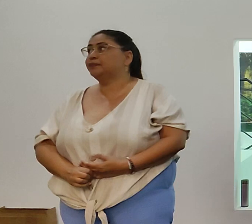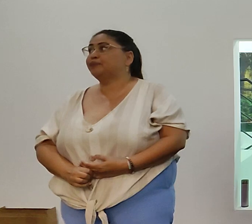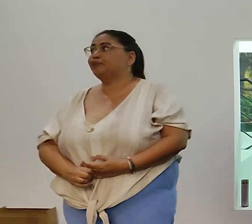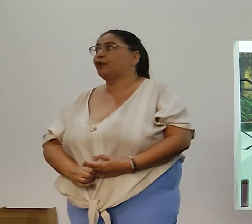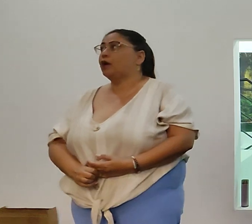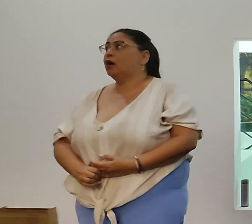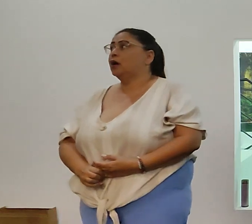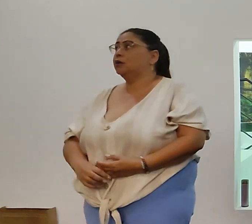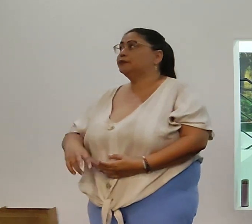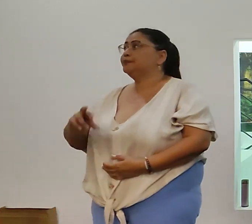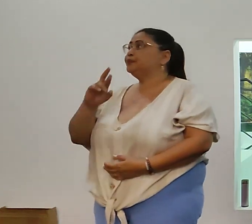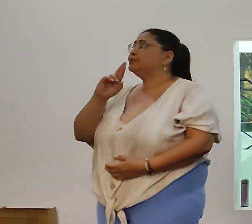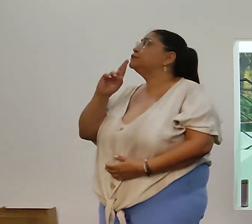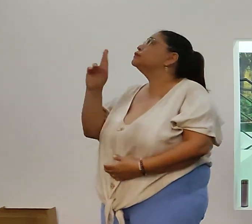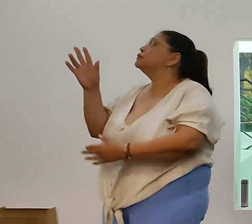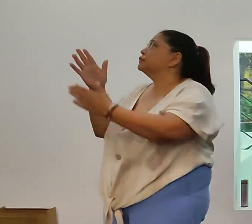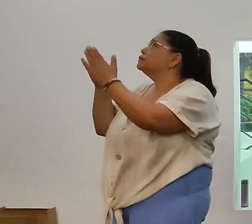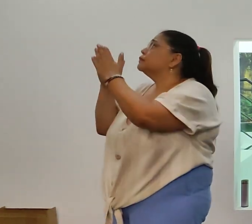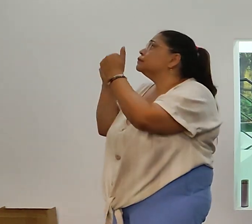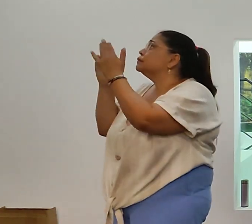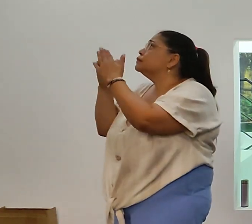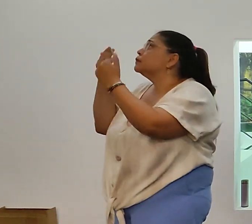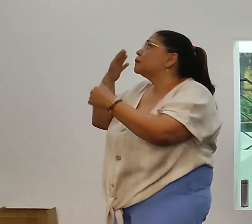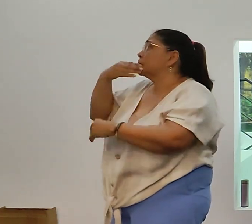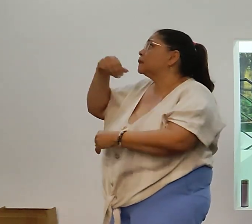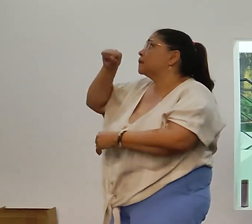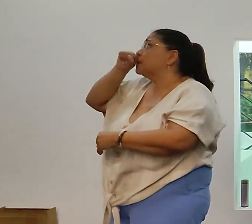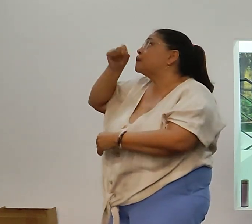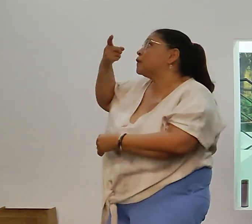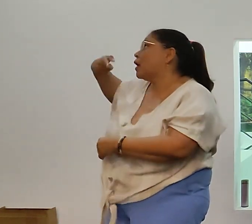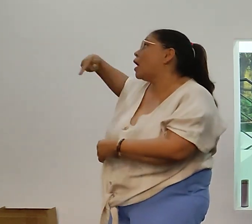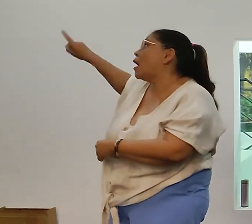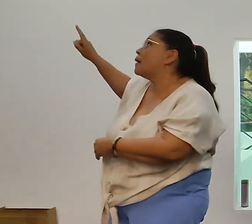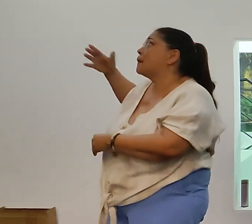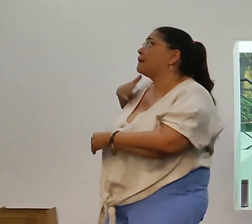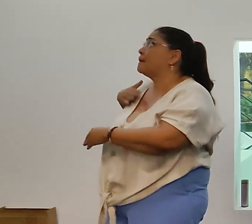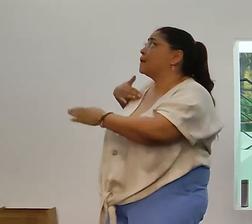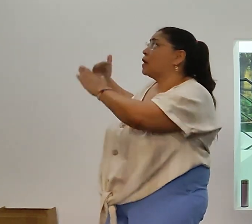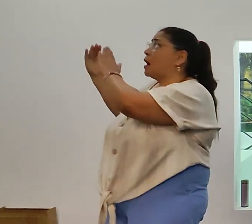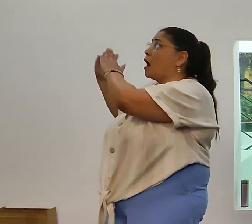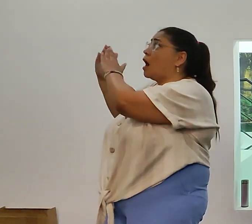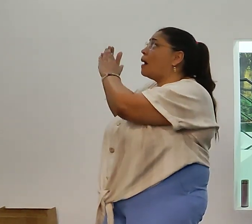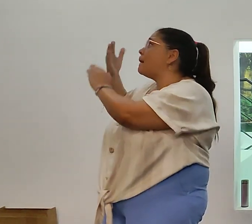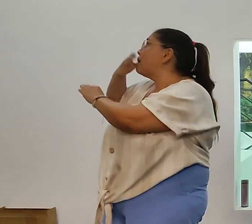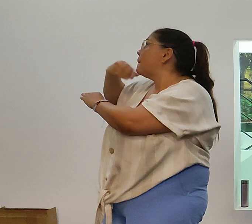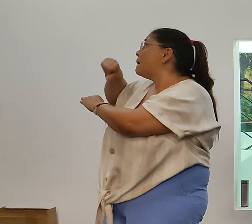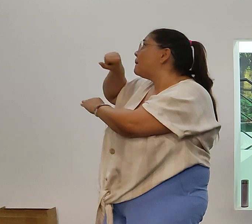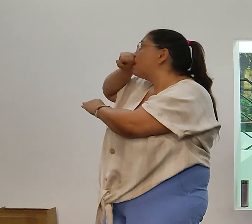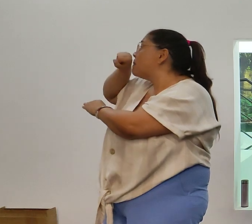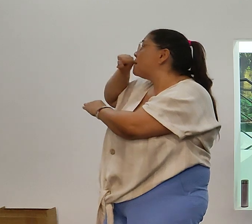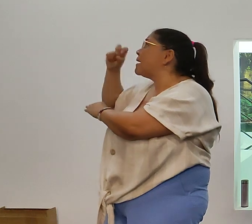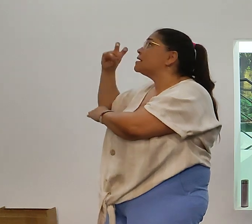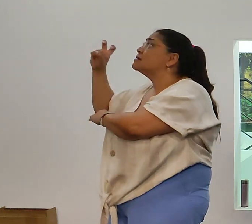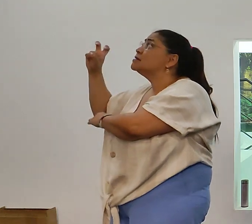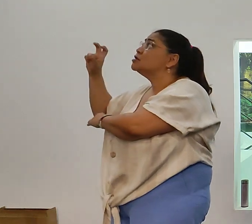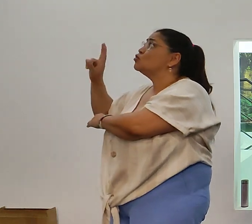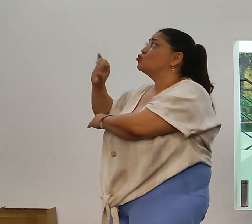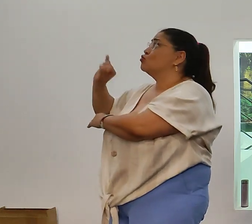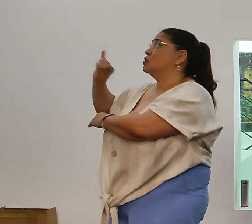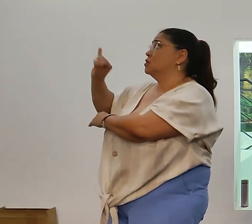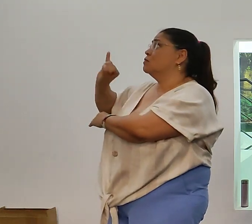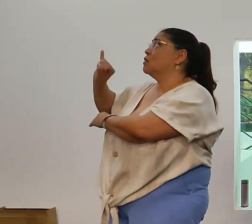Ele respondeu, então te suplico, pai, manda Lázaro ir à casa do meu pai, pois eu tenho 5